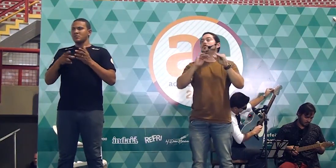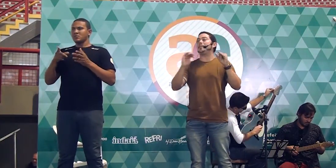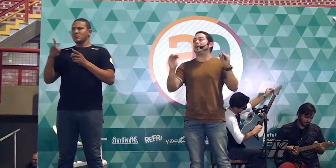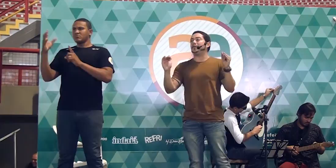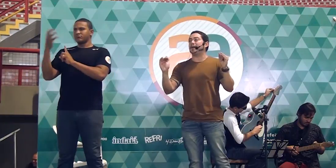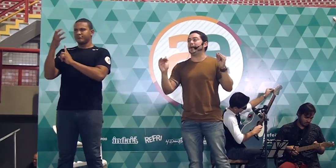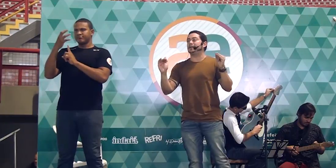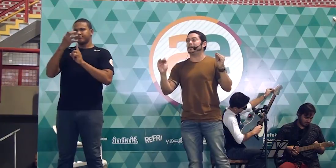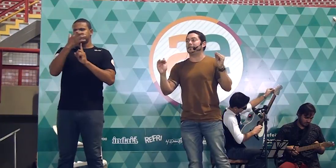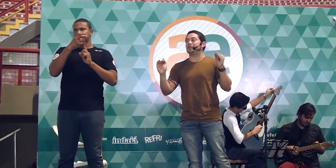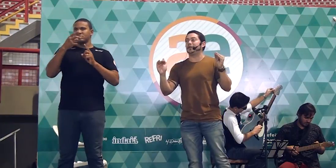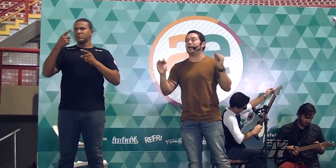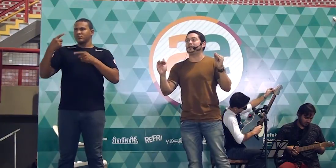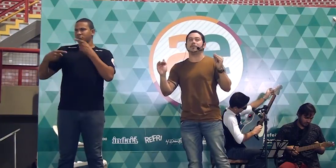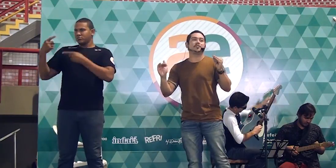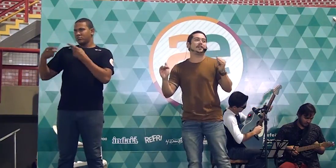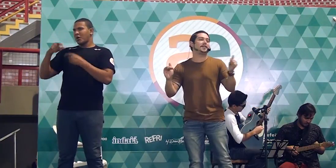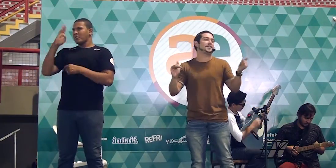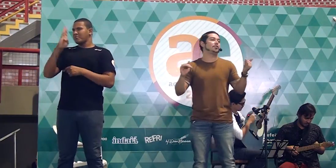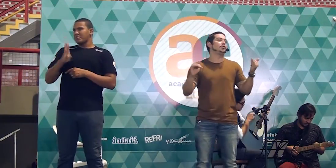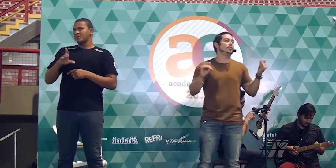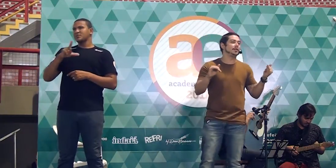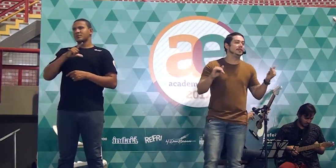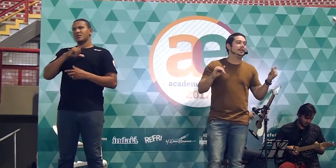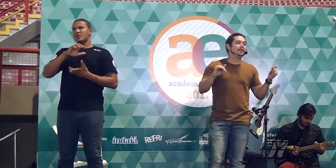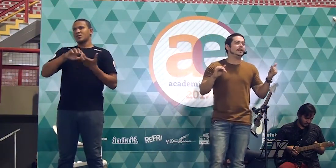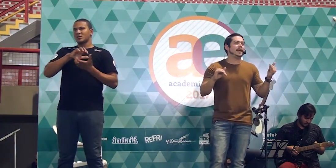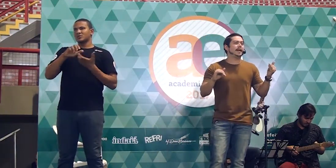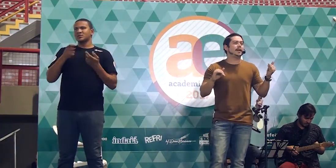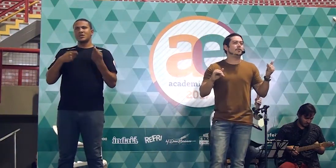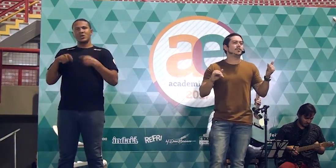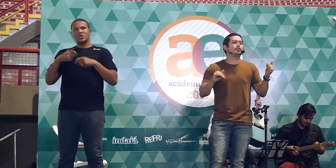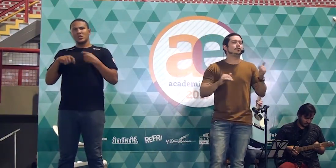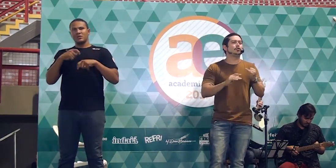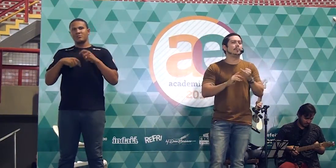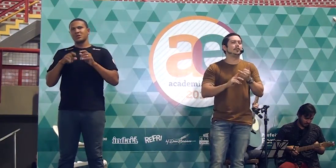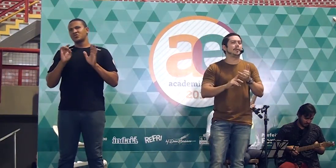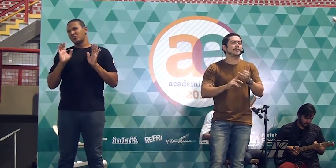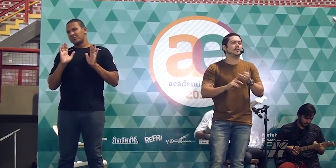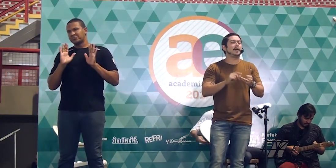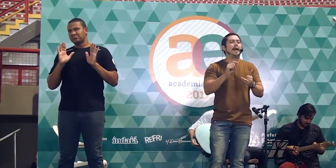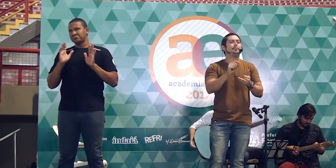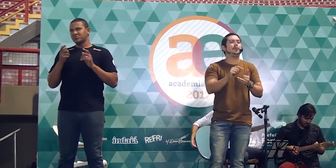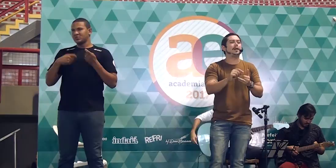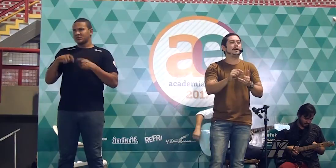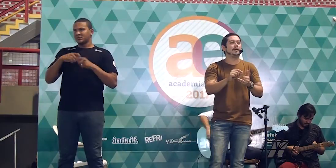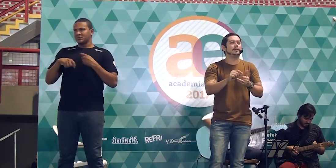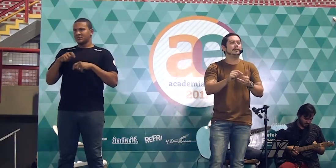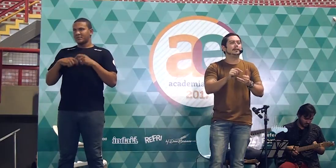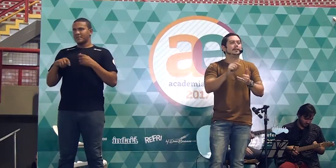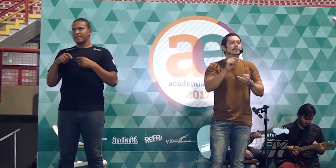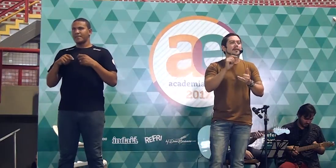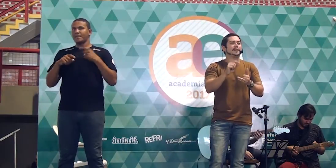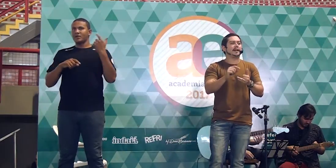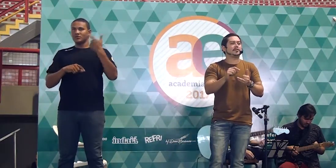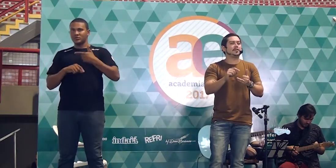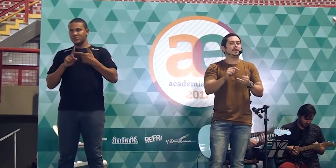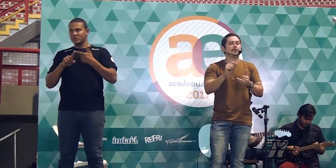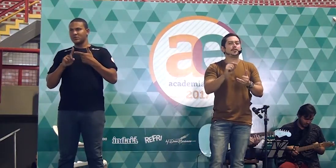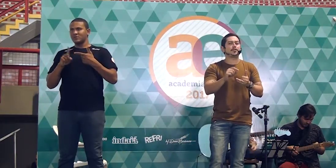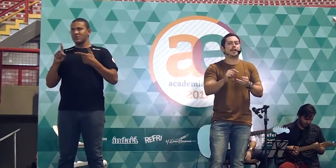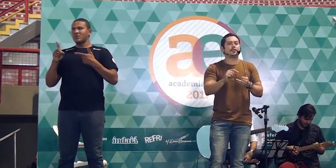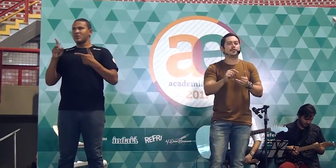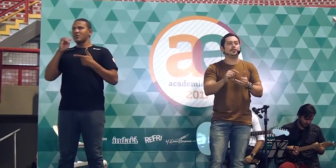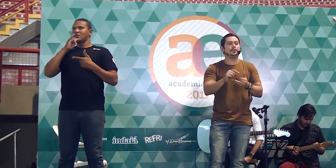Brasil, só para variar, estava vivendo uma tal de crise econômica. O segundo nome do Brasil é República